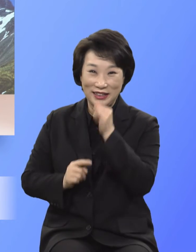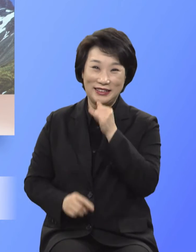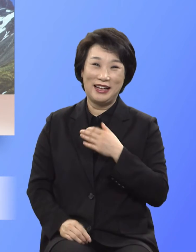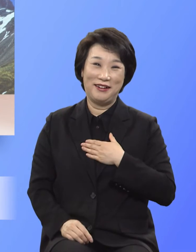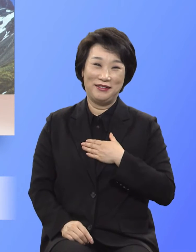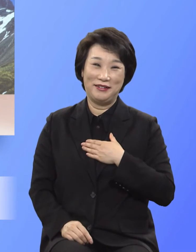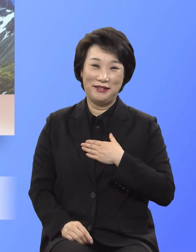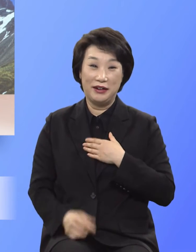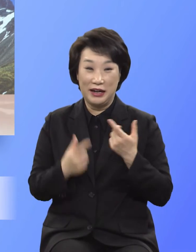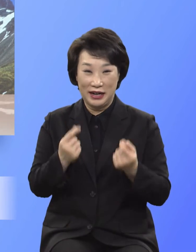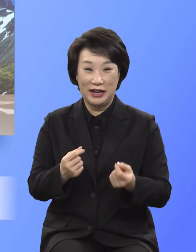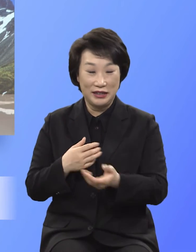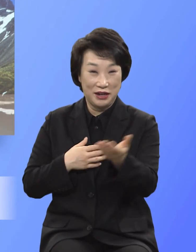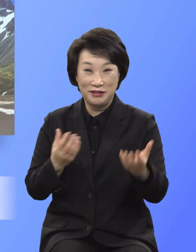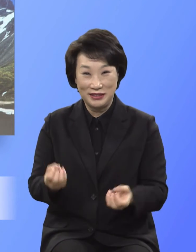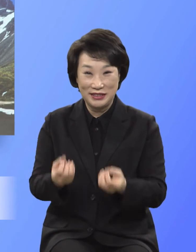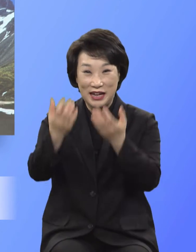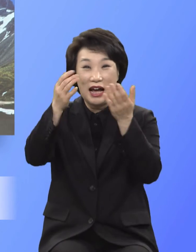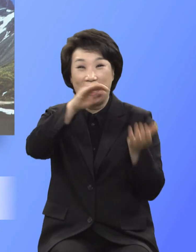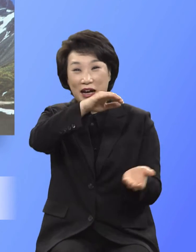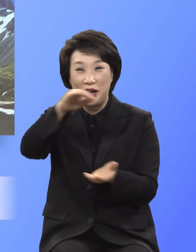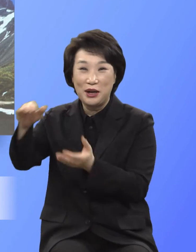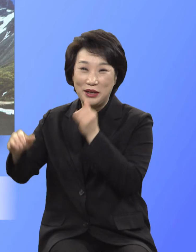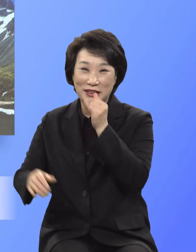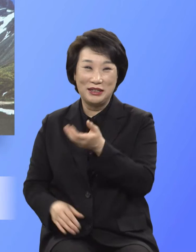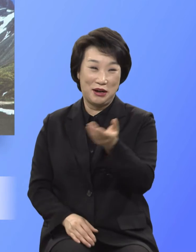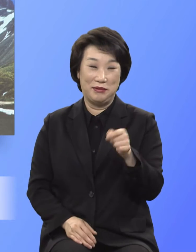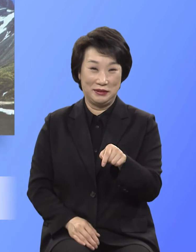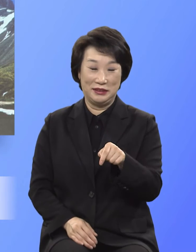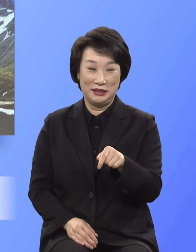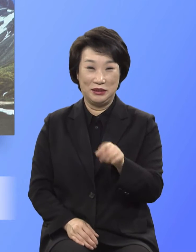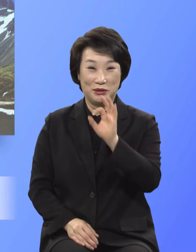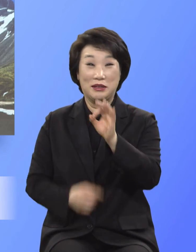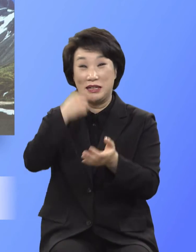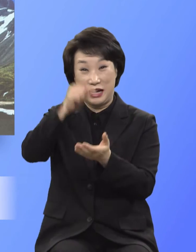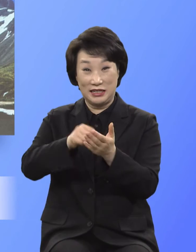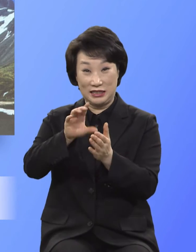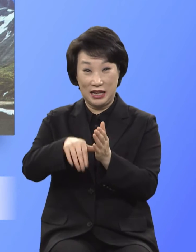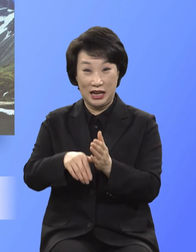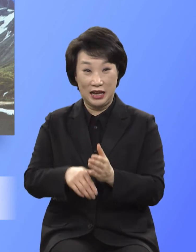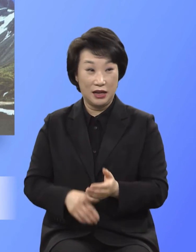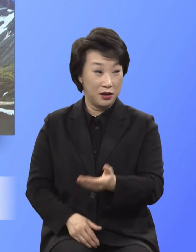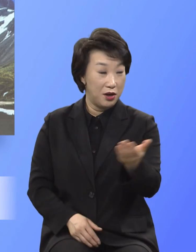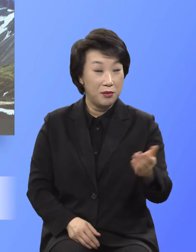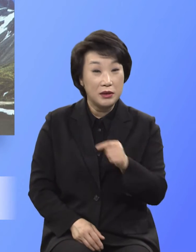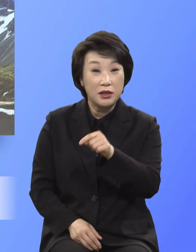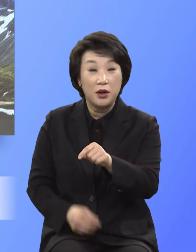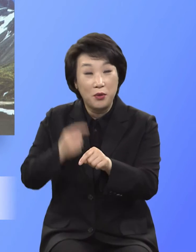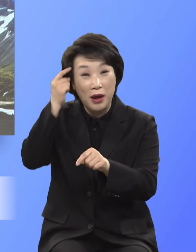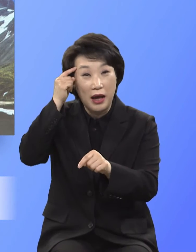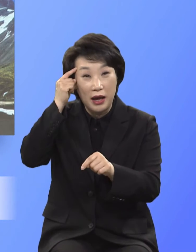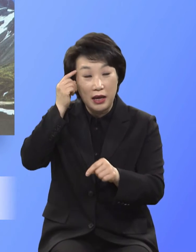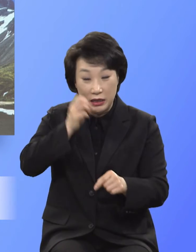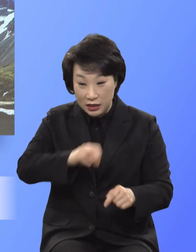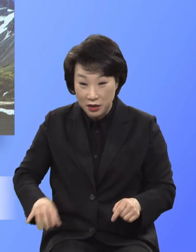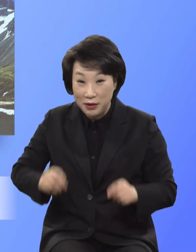이렇게 잔치가 벌어진대요. 드라크마를 찾으면 지금 이것은 바로 잊어버린 양을